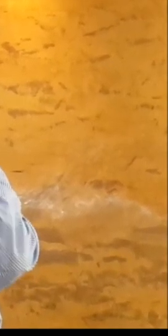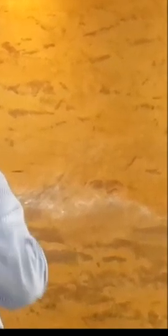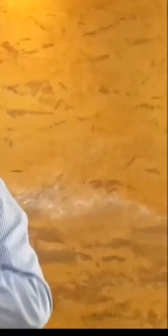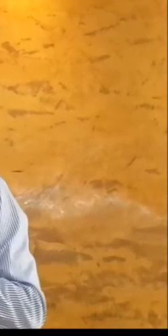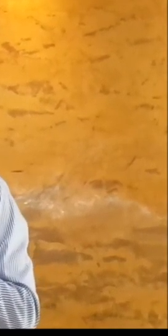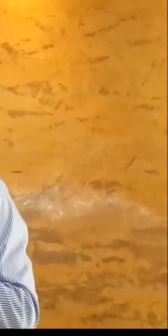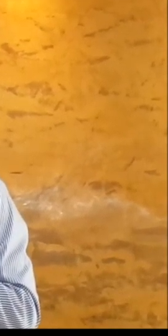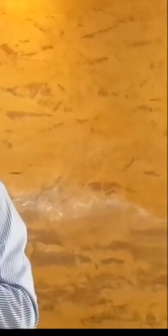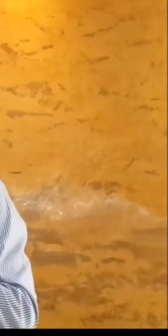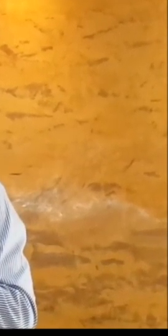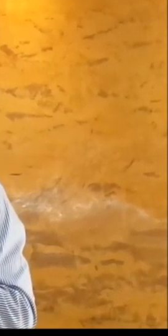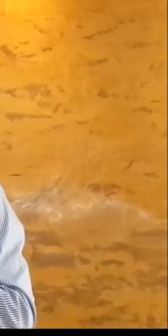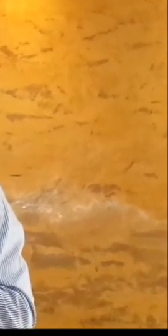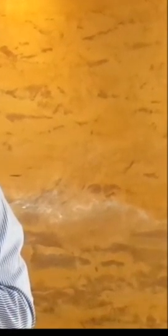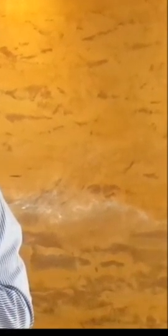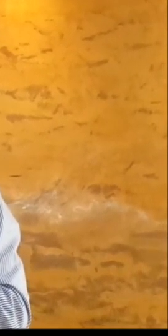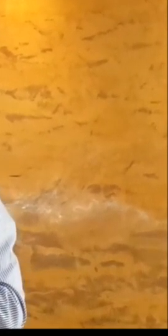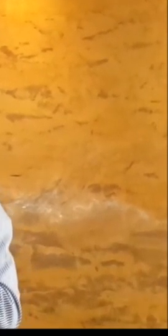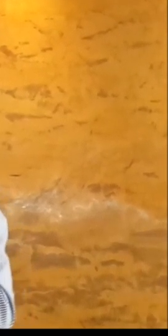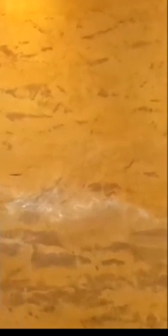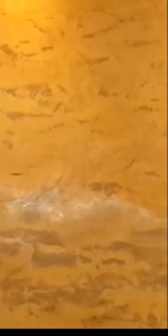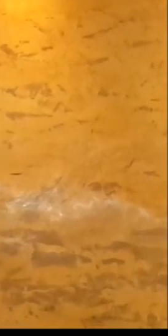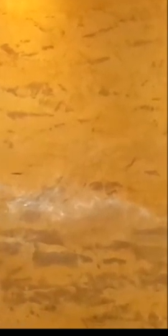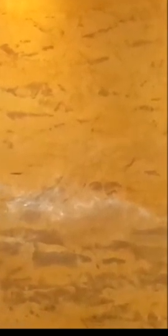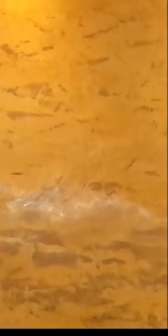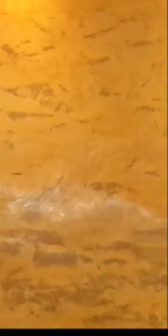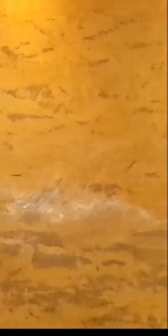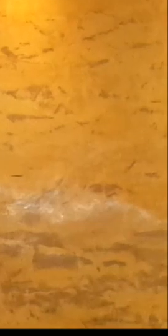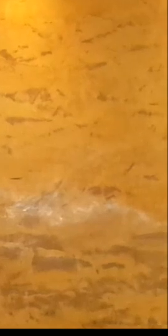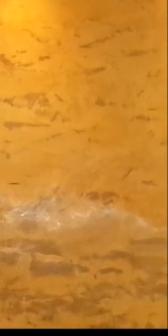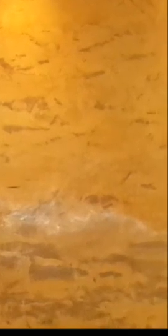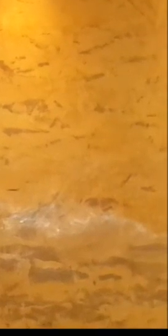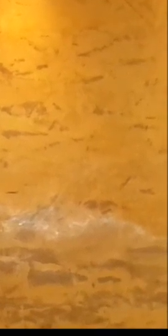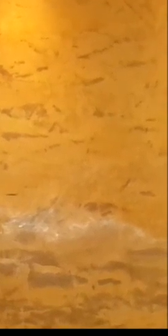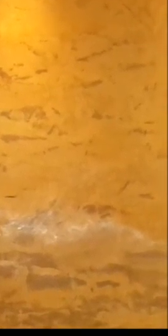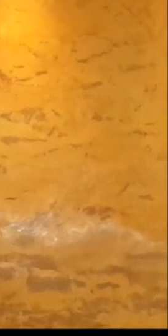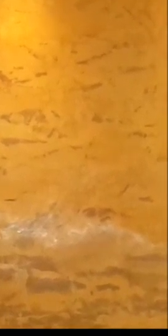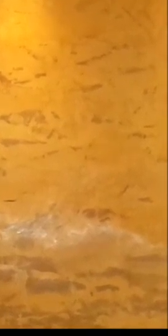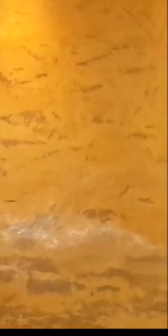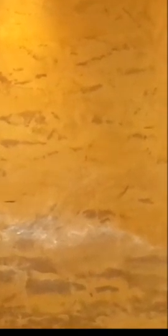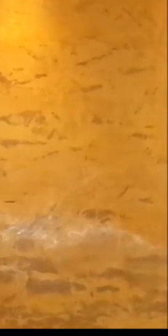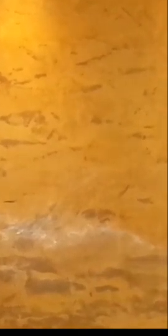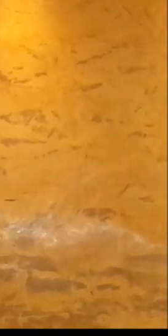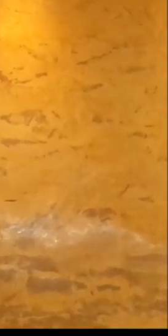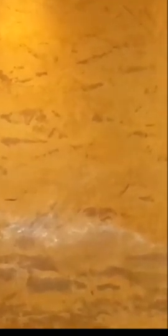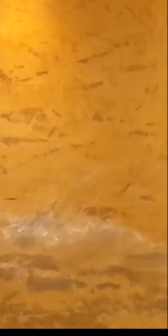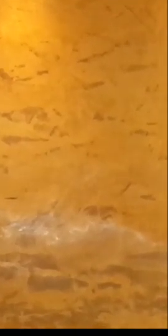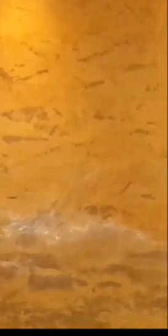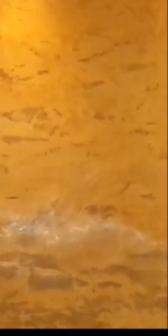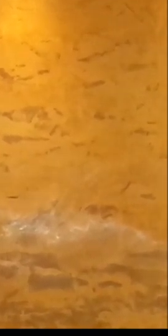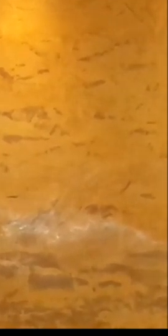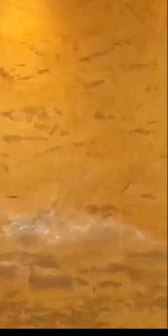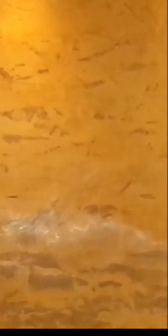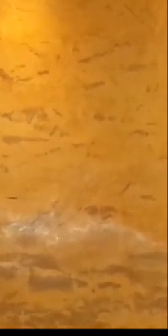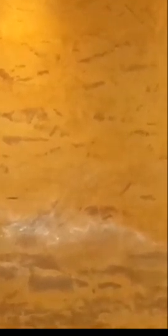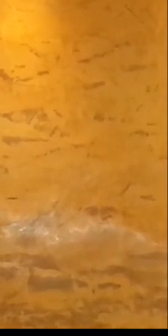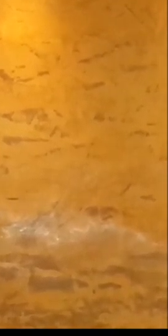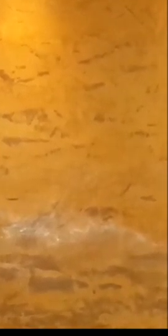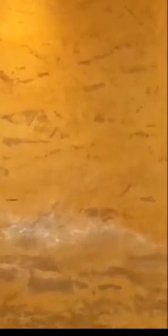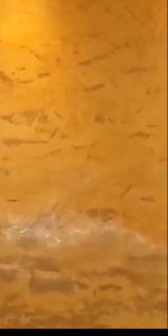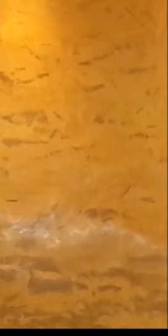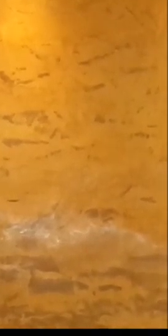e acolhê-lo amorosamente. E eu, como pai, eu tenho que ter sonhos de